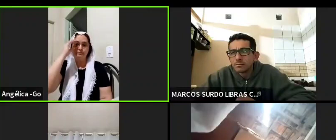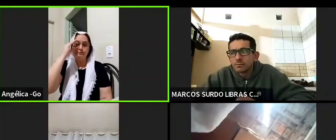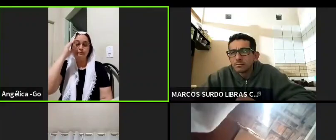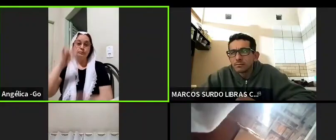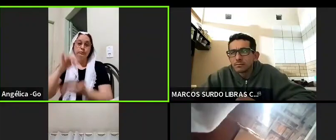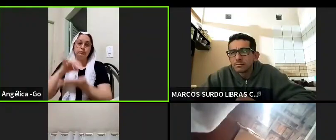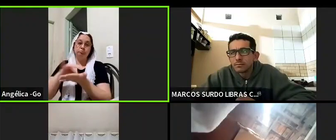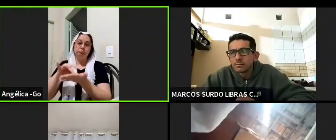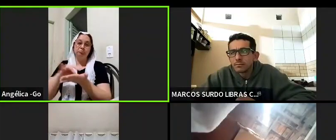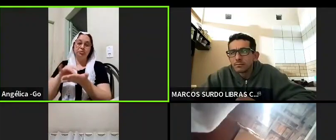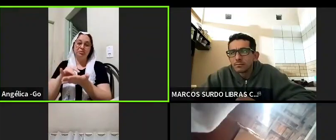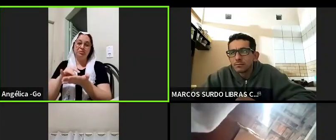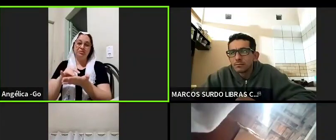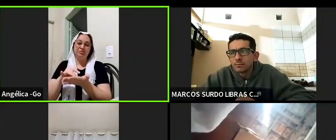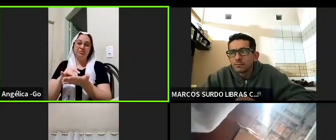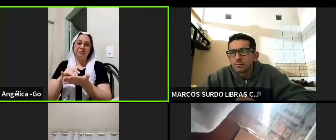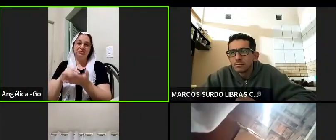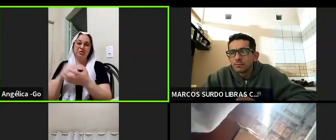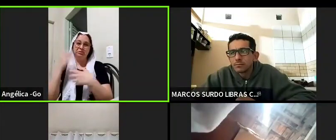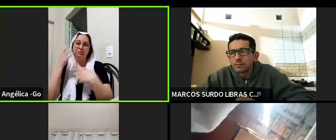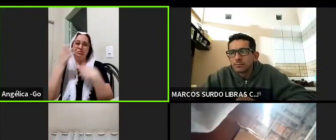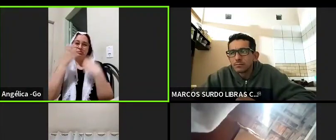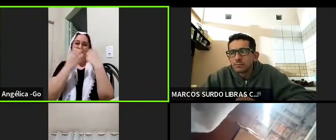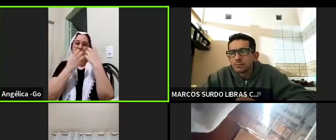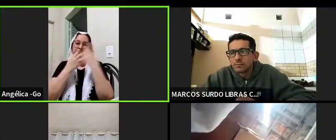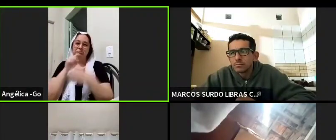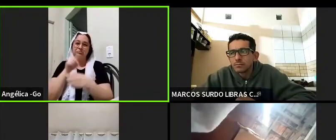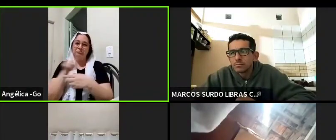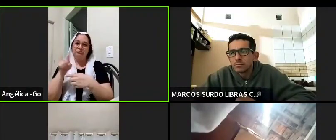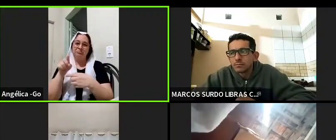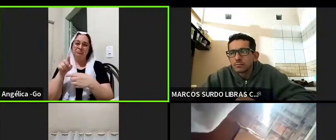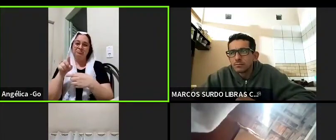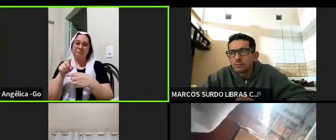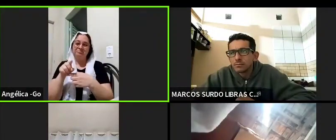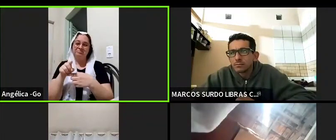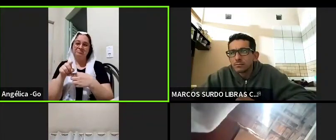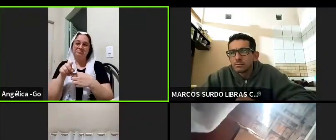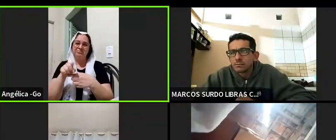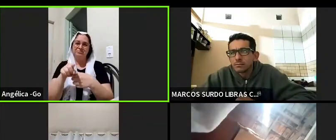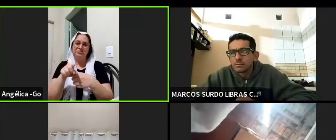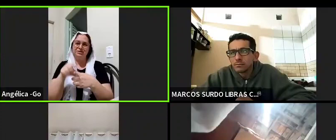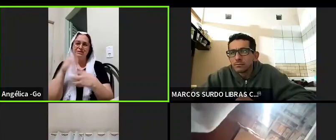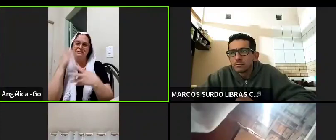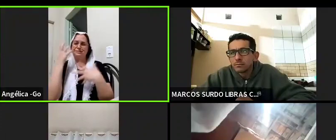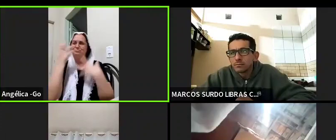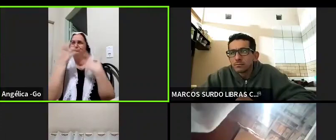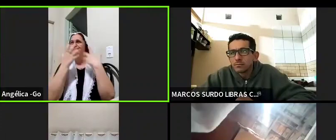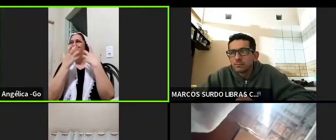Algo tem mexido 24 horas.